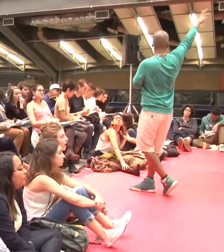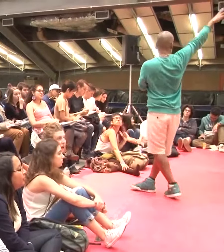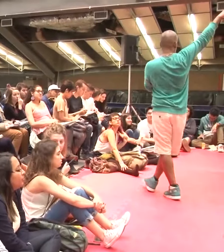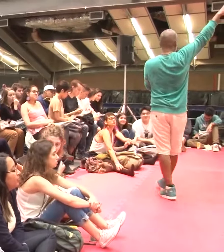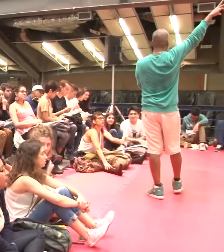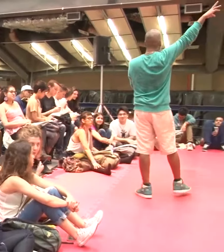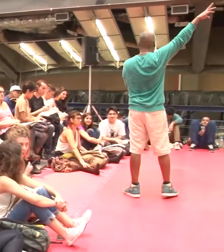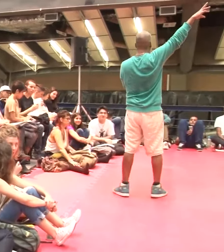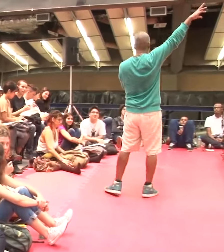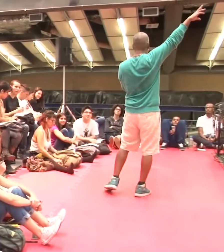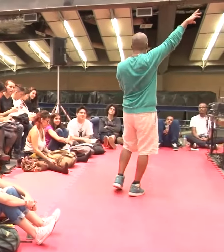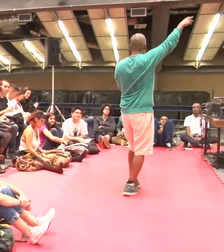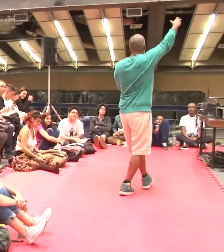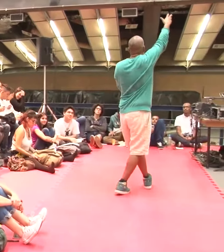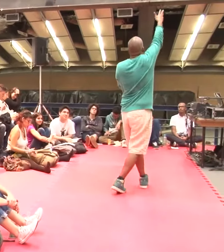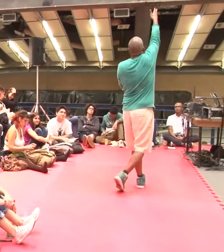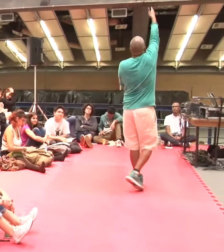né? Porque ele comete um crime.